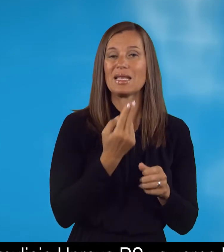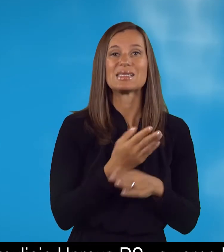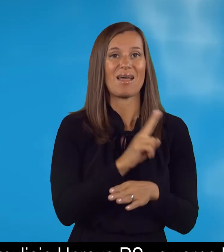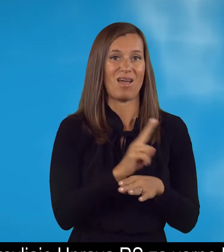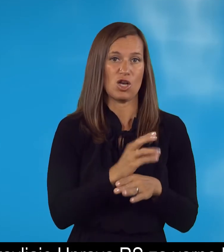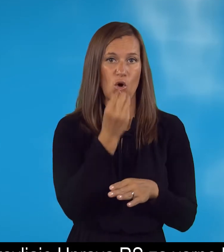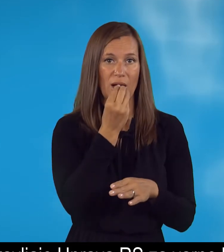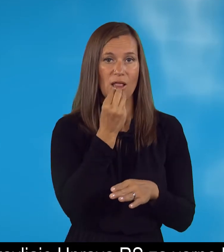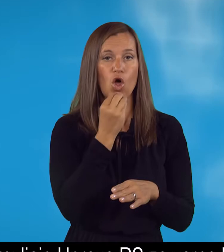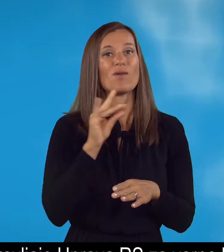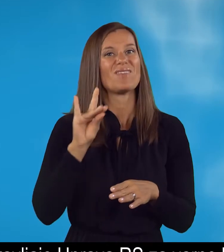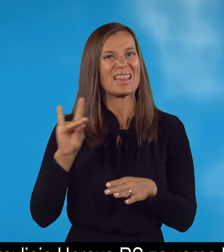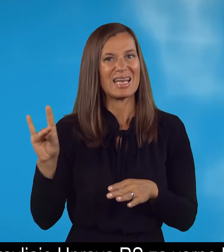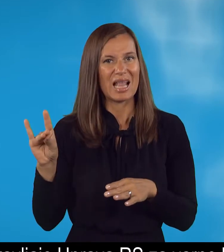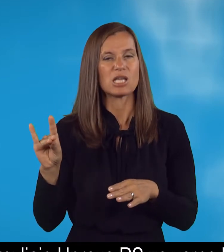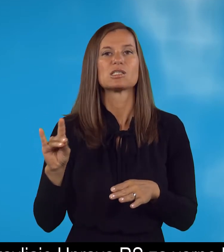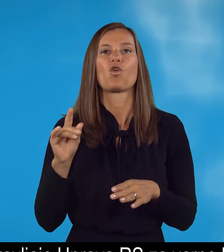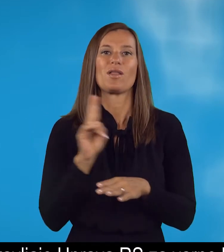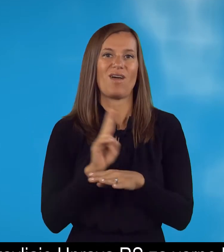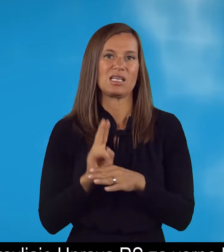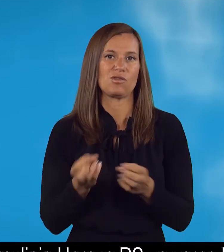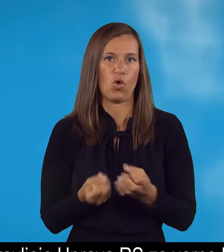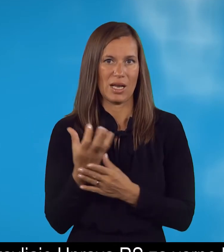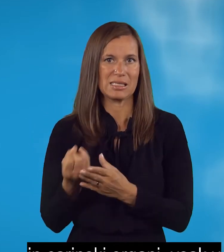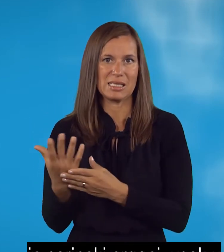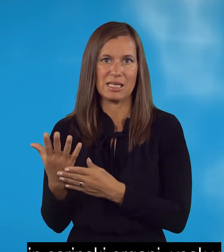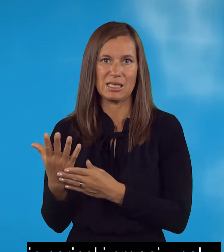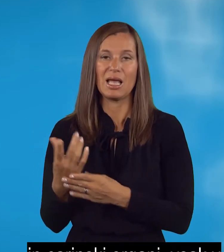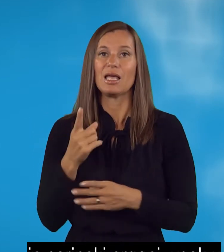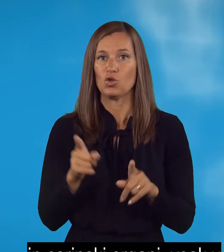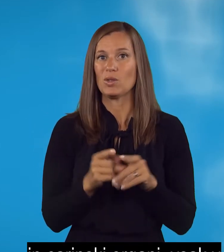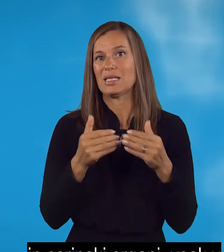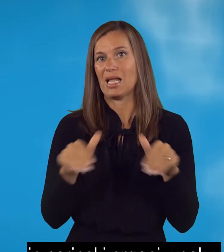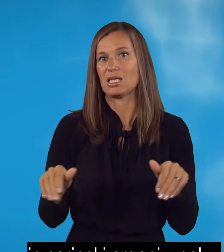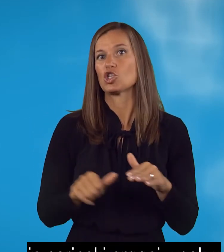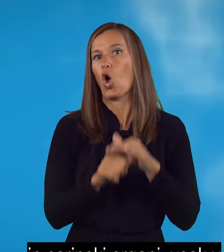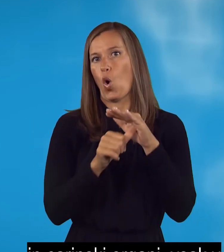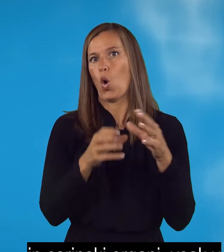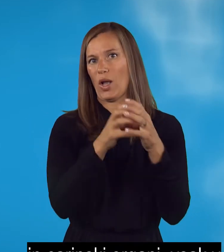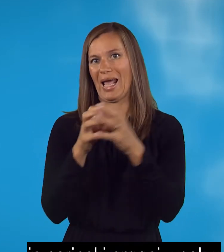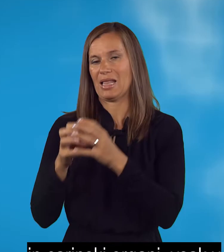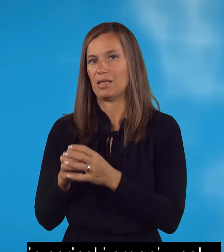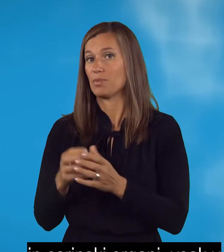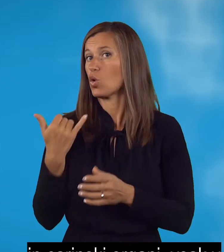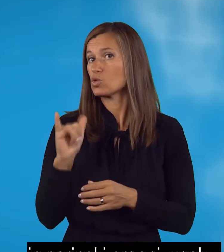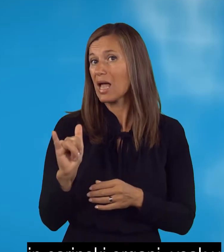varno hrano, veterinarstvo in varstvo rastlin in carinski organi, vsak v okviru